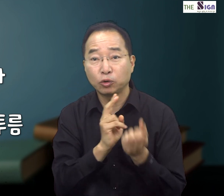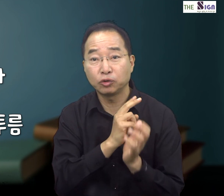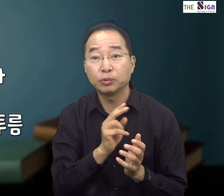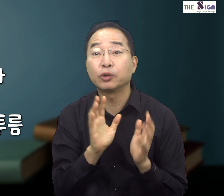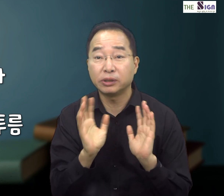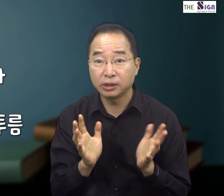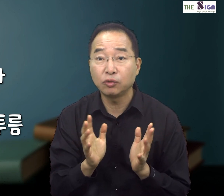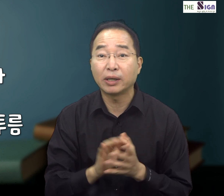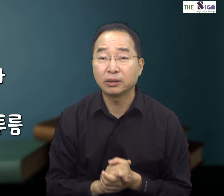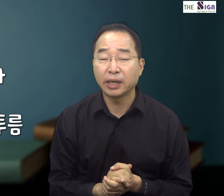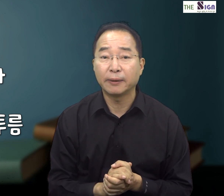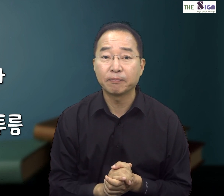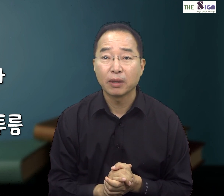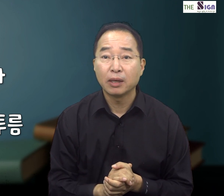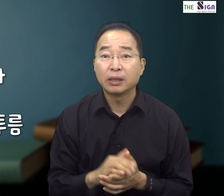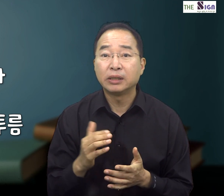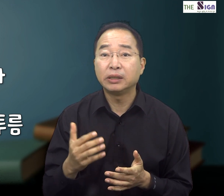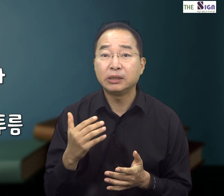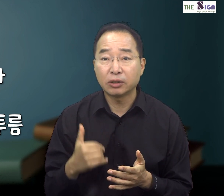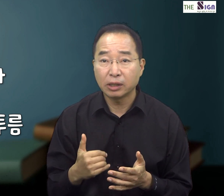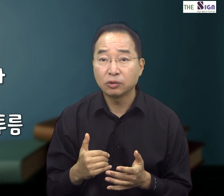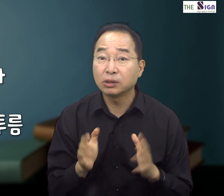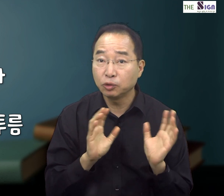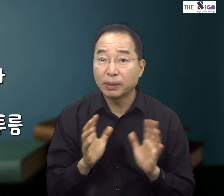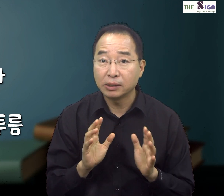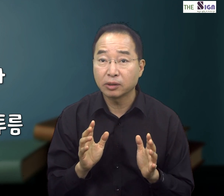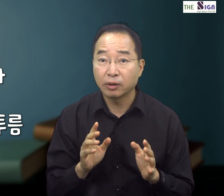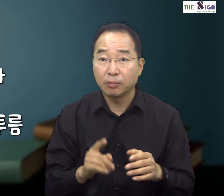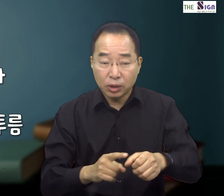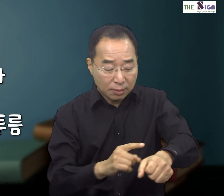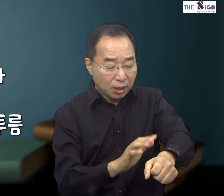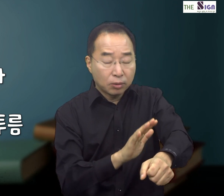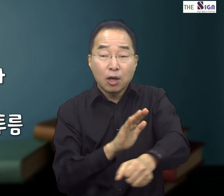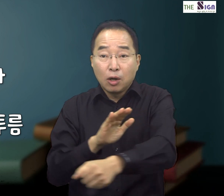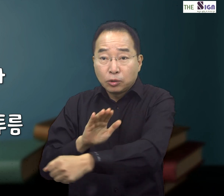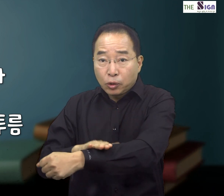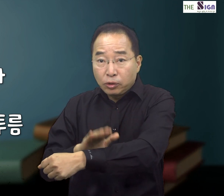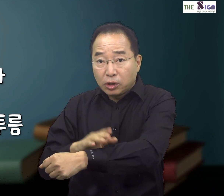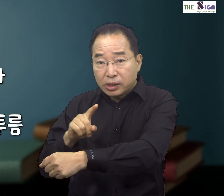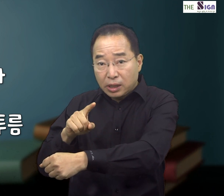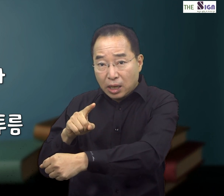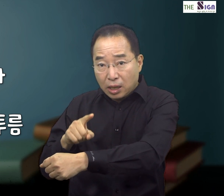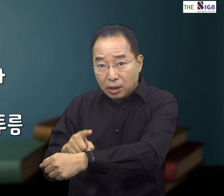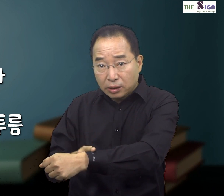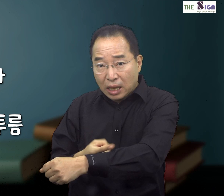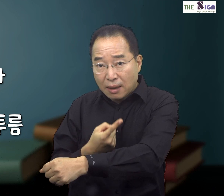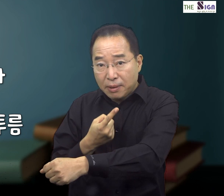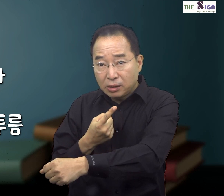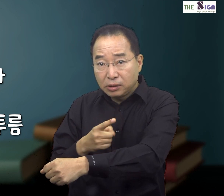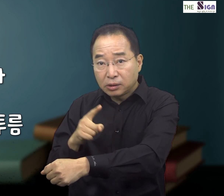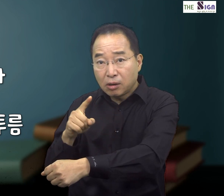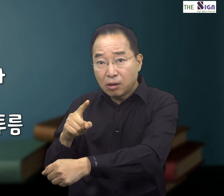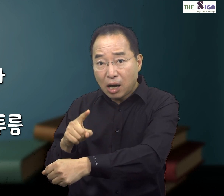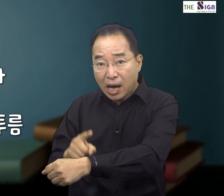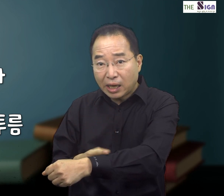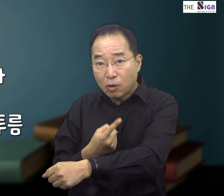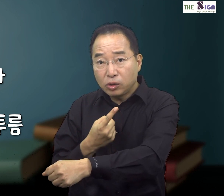둘 이렇게 쓰기도 하는데 그 이전에도 지금도 많이 써요. 뭐냐면 손 여기에 대면서 하나